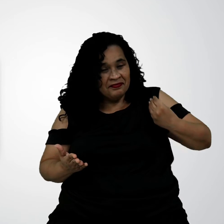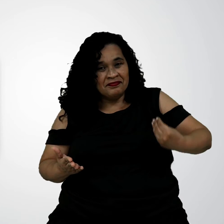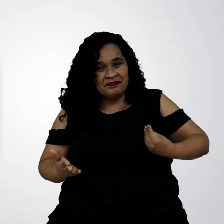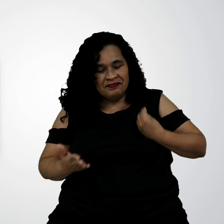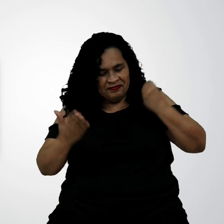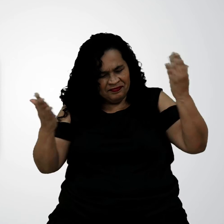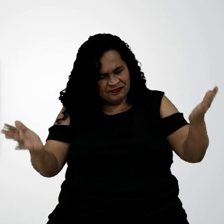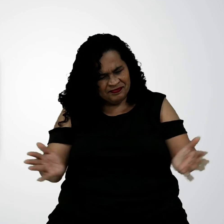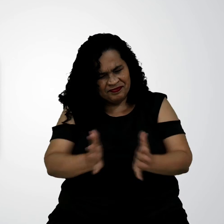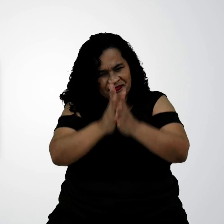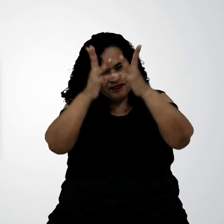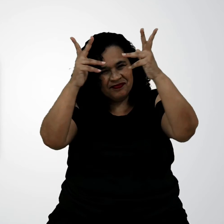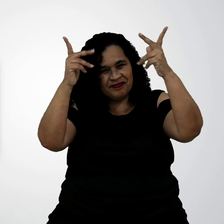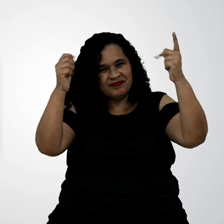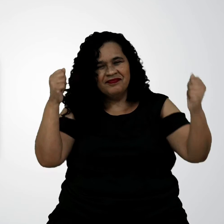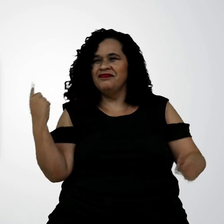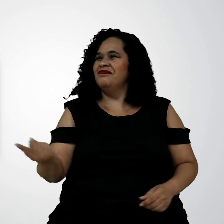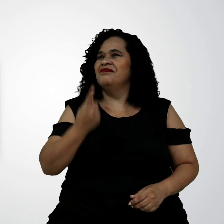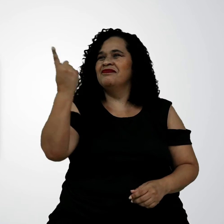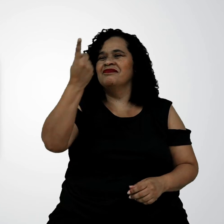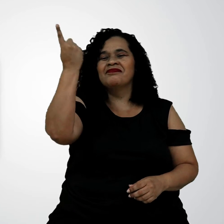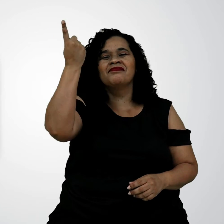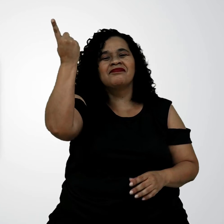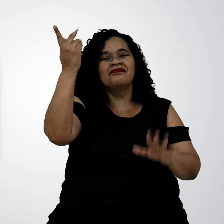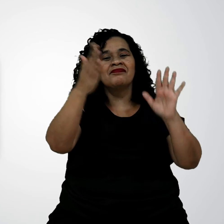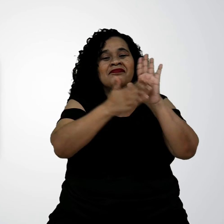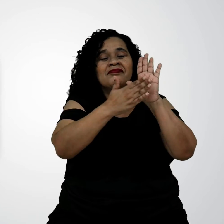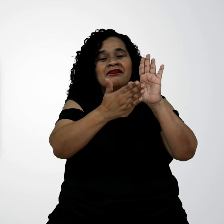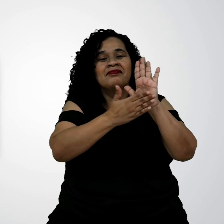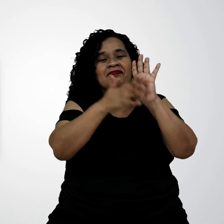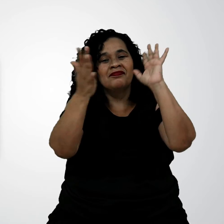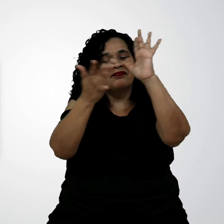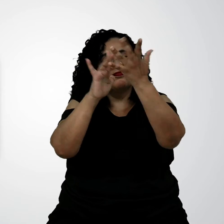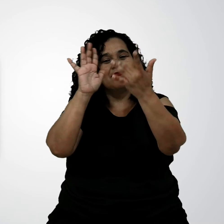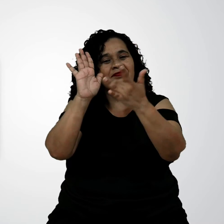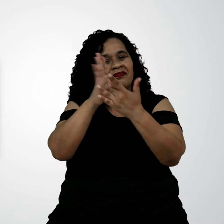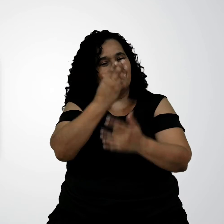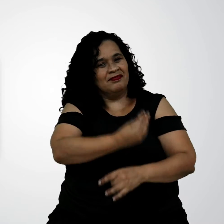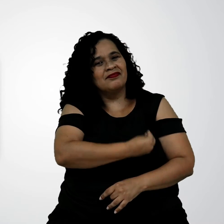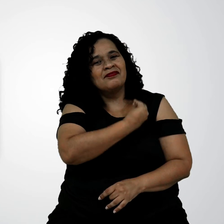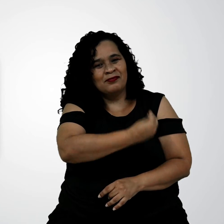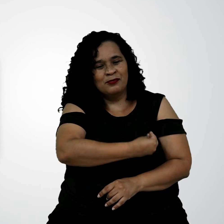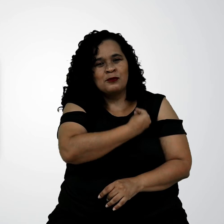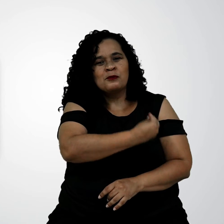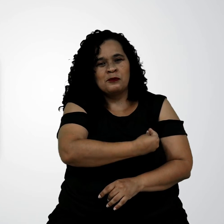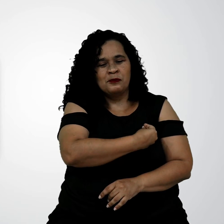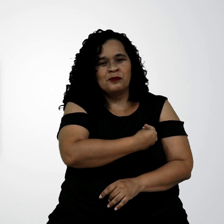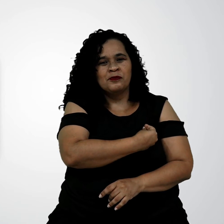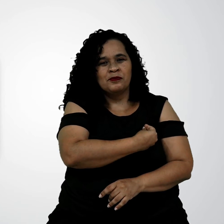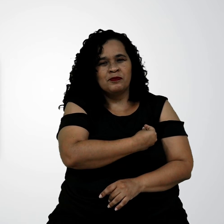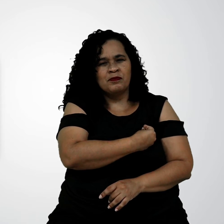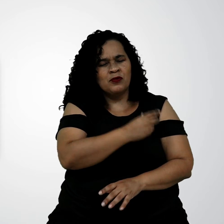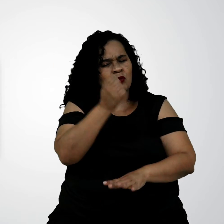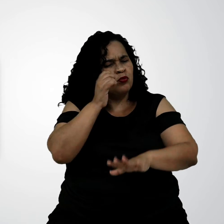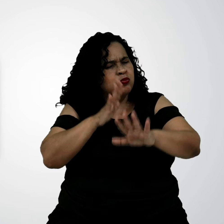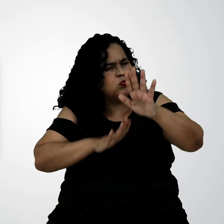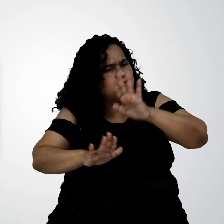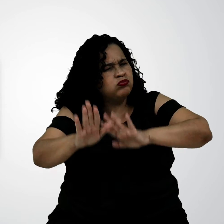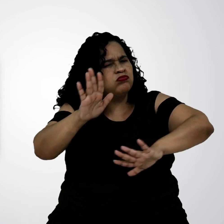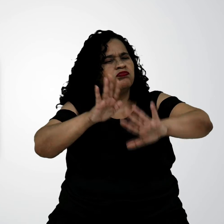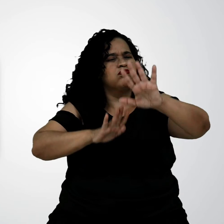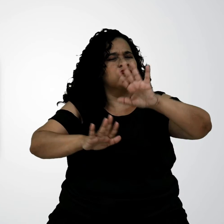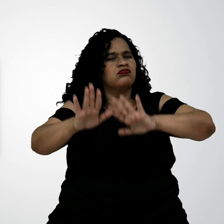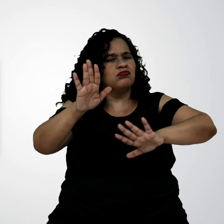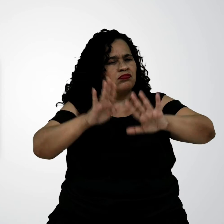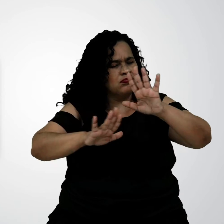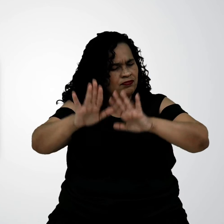a proposta de Jesus para as nossas vidas. Se livre dos ladrões, tome cuidado com os ladrões, tome